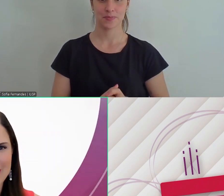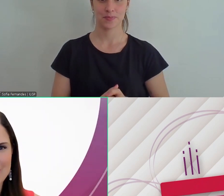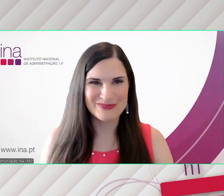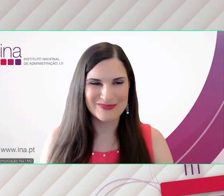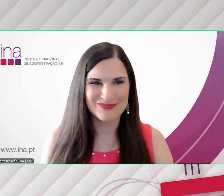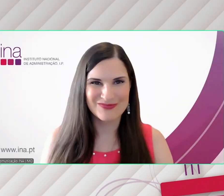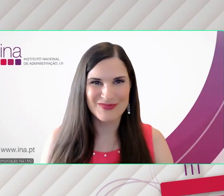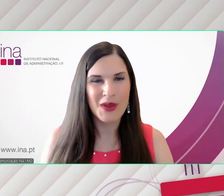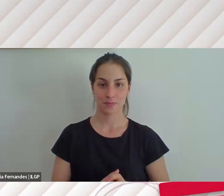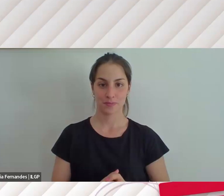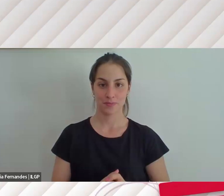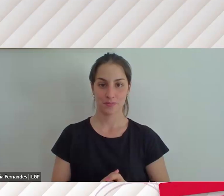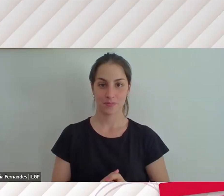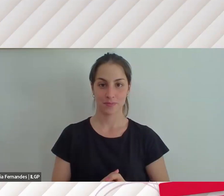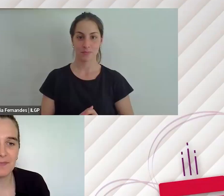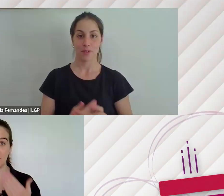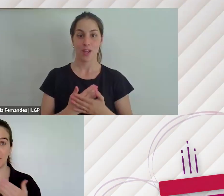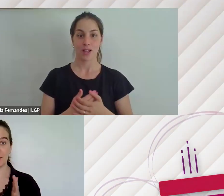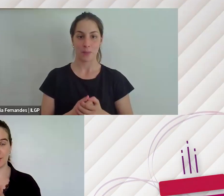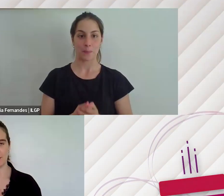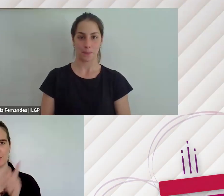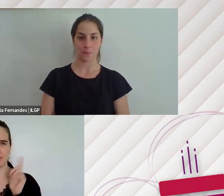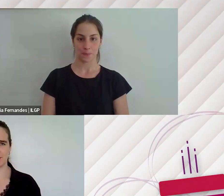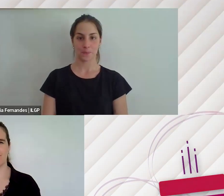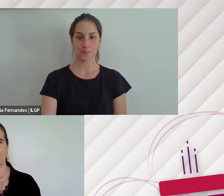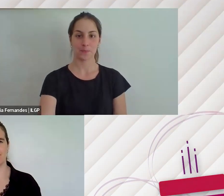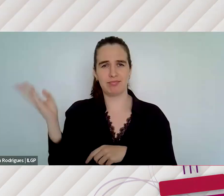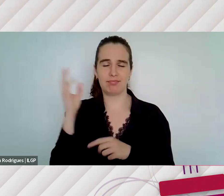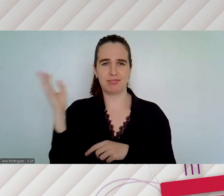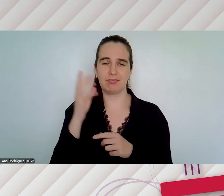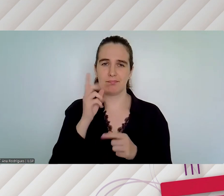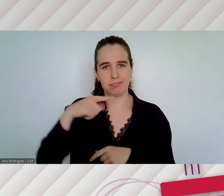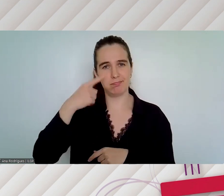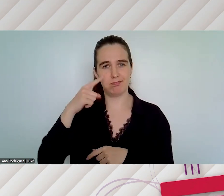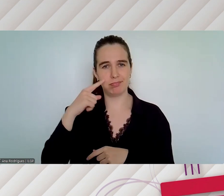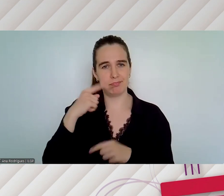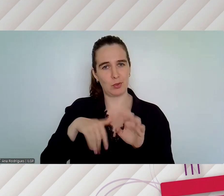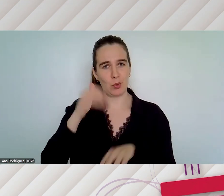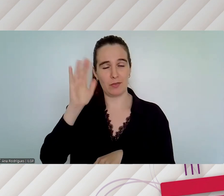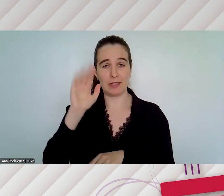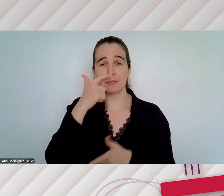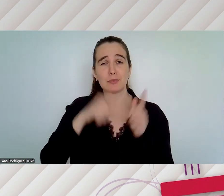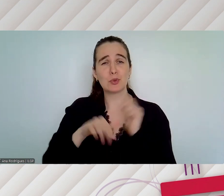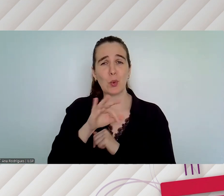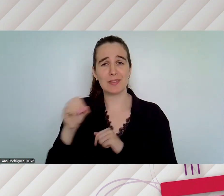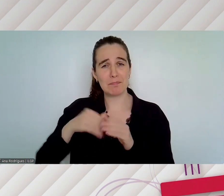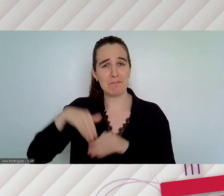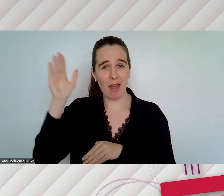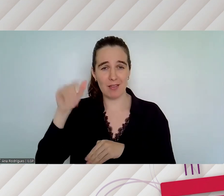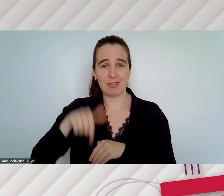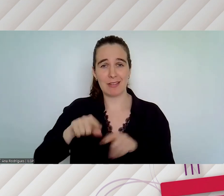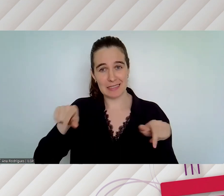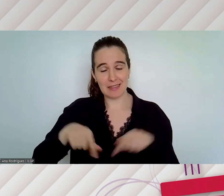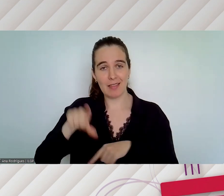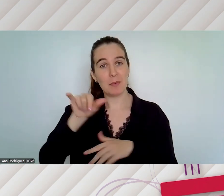Muito obrigada. Obrigada às centenas de pessoas que assistiram a este webinar. Foram mais de 400 participantes em sala e